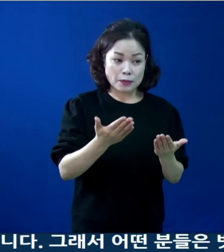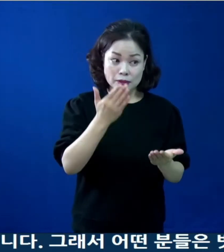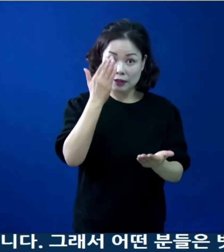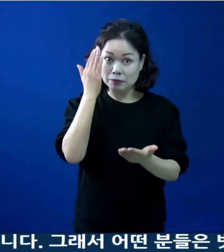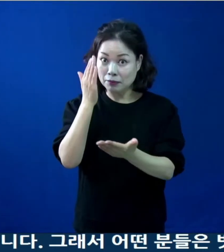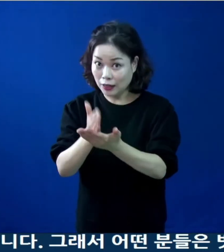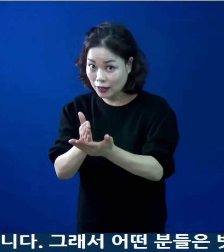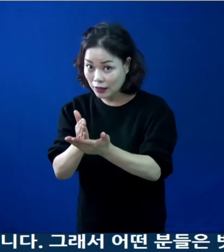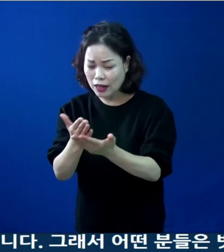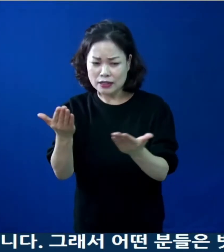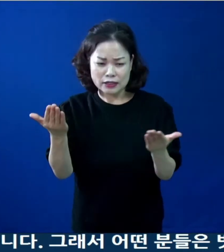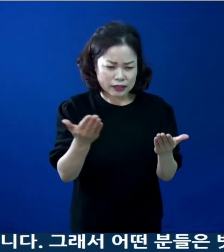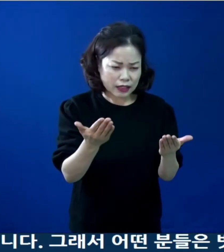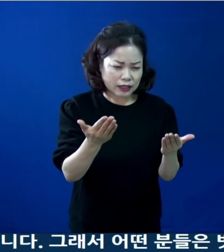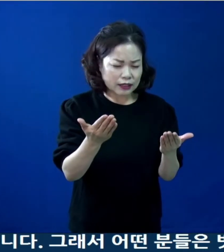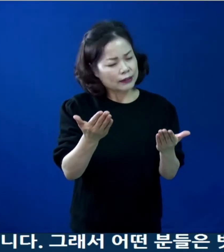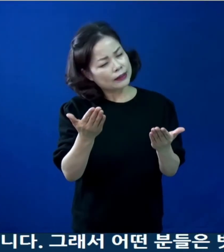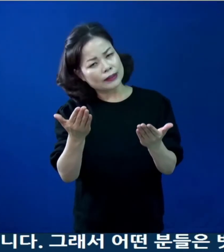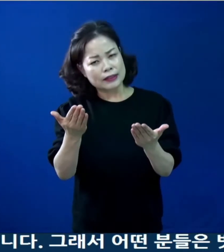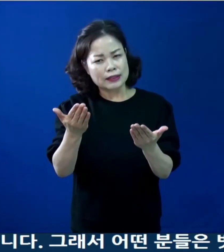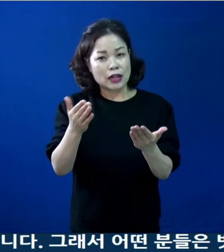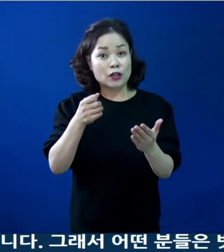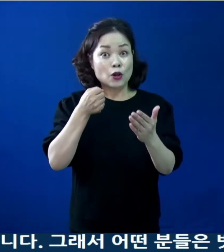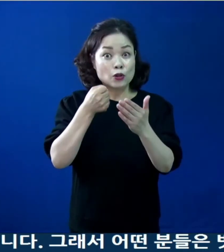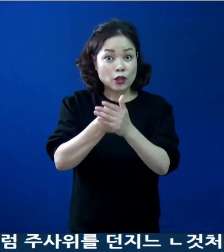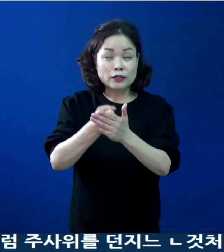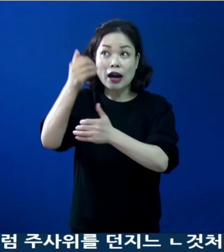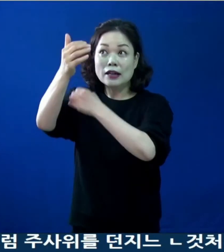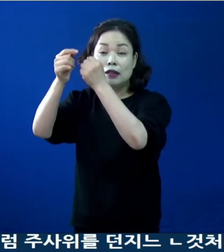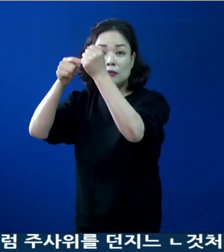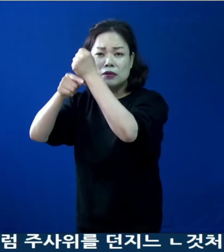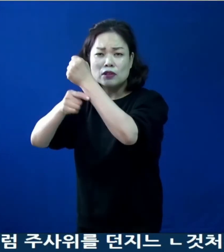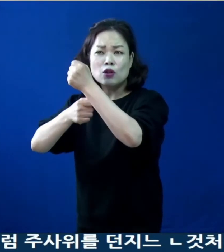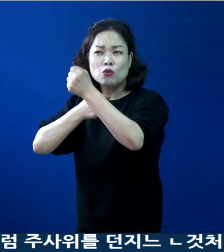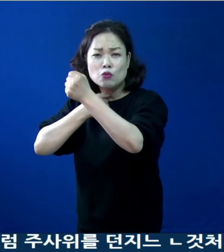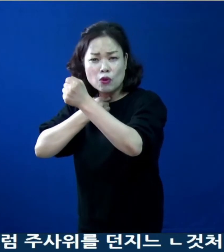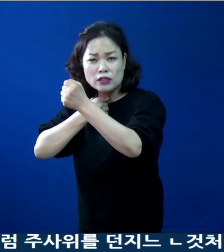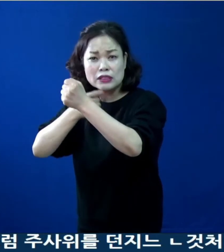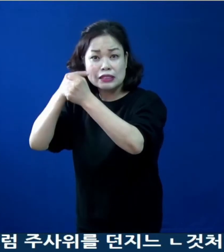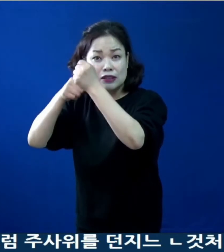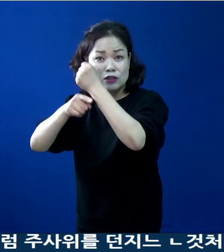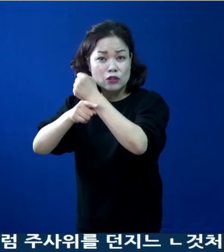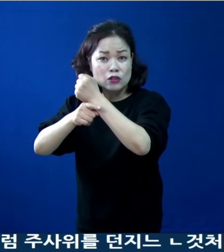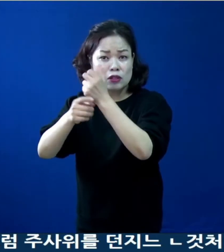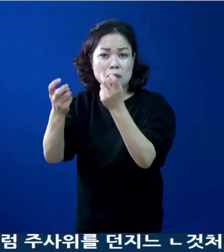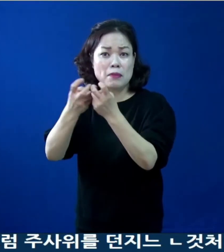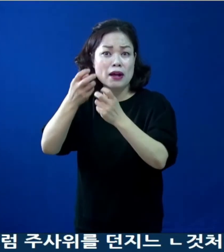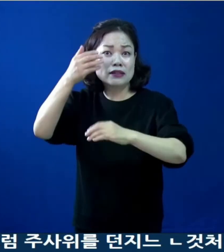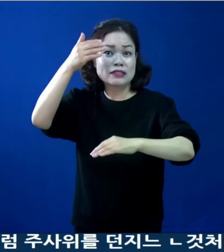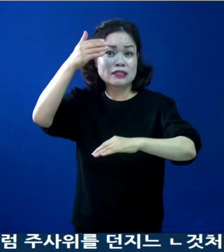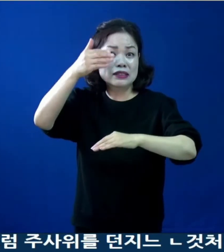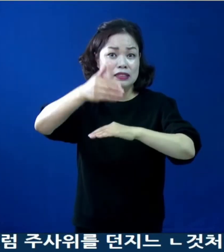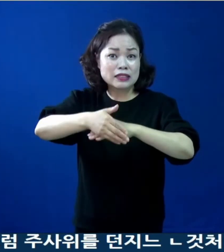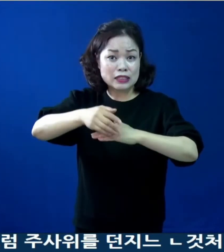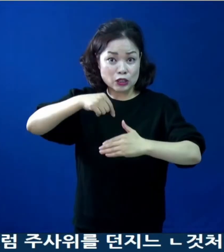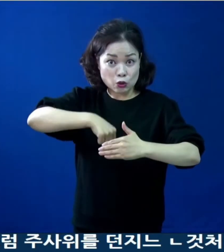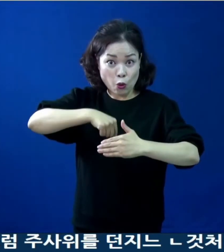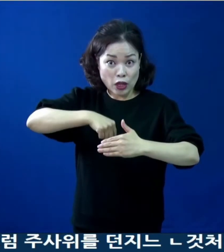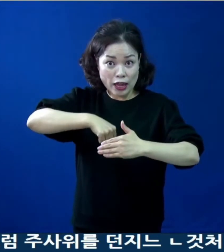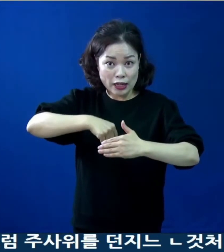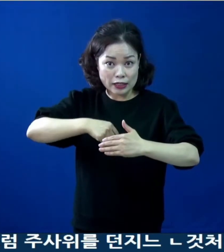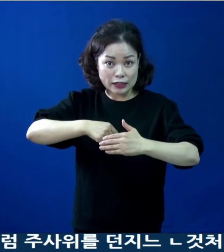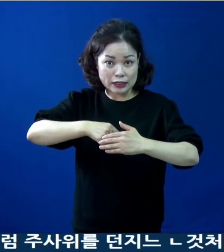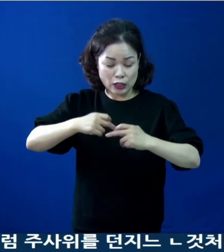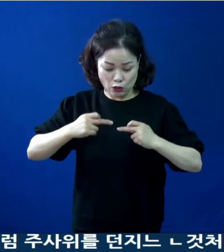할까 아니면 이 사업을 말아야 될까 결정하는데, 하나님의 뜻을 구하는데 그 뜻을 구하는 방식이 이 속에,